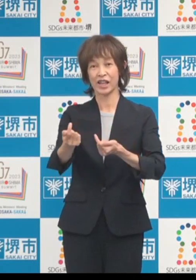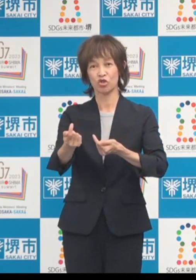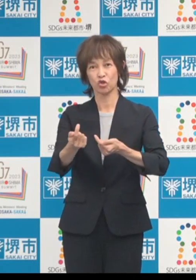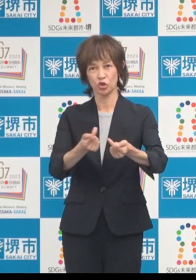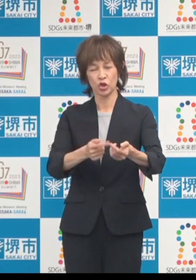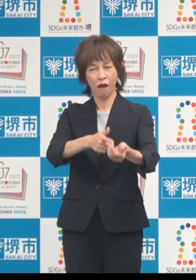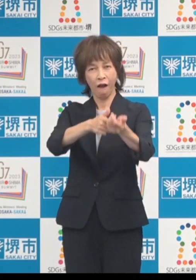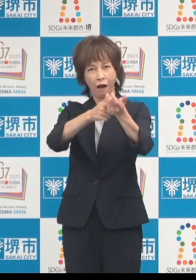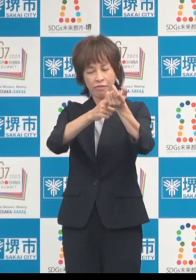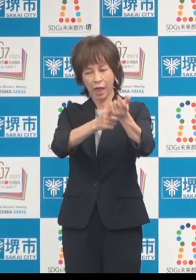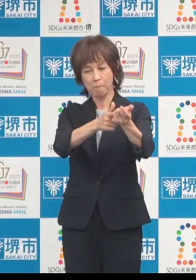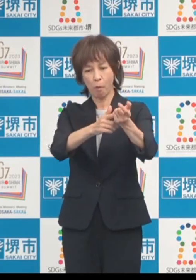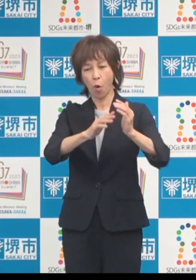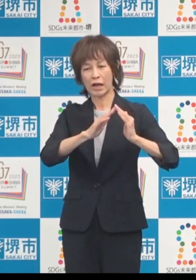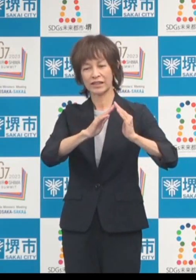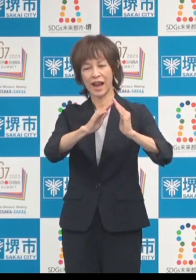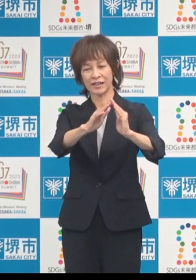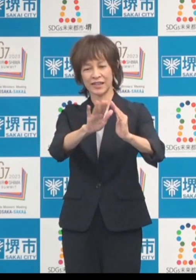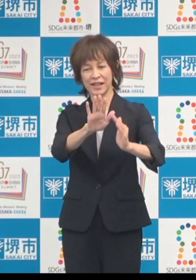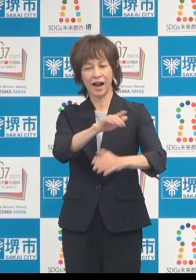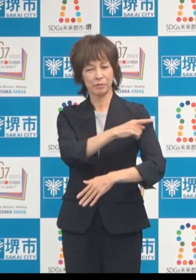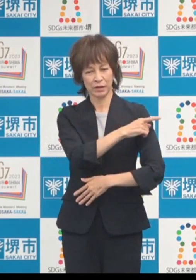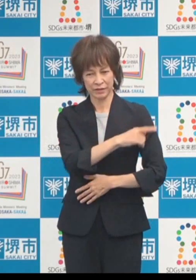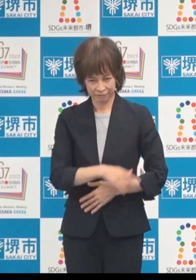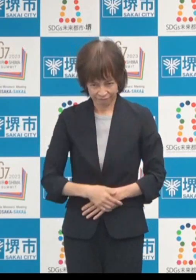式がございます。